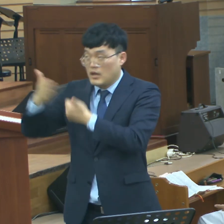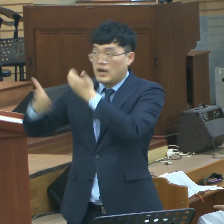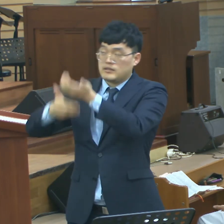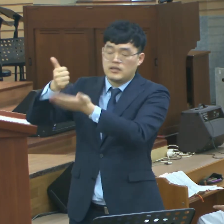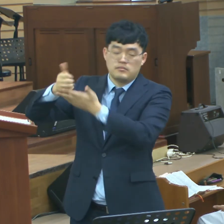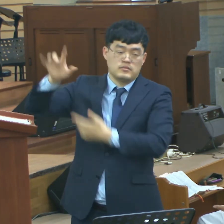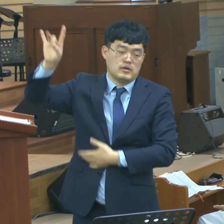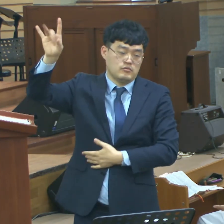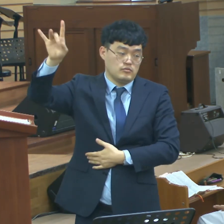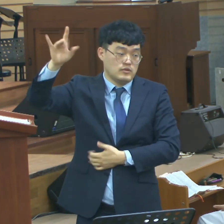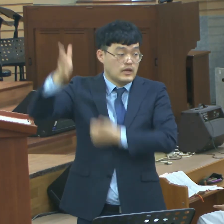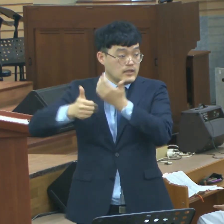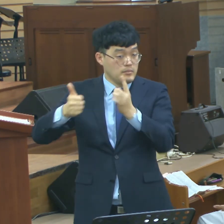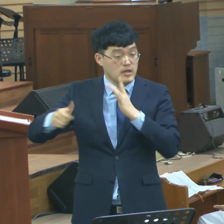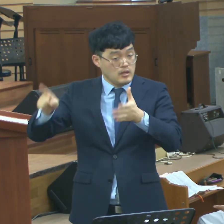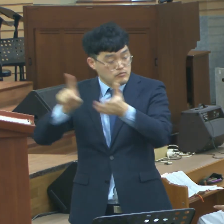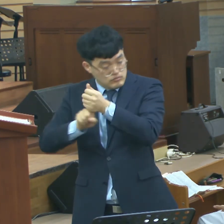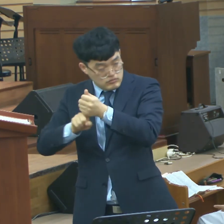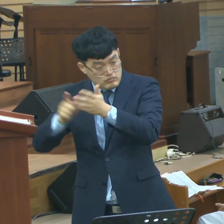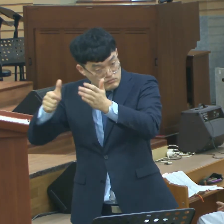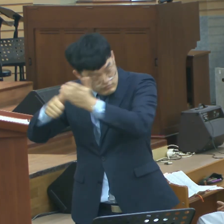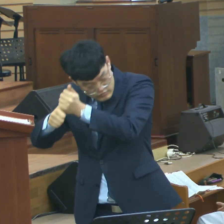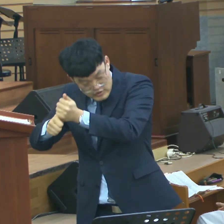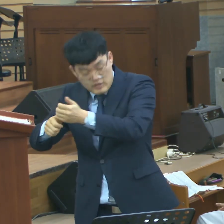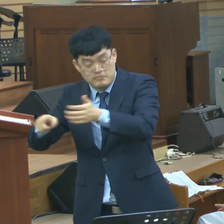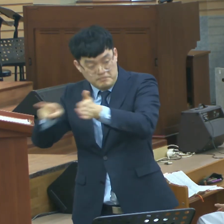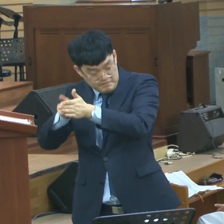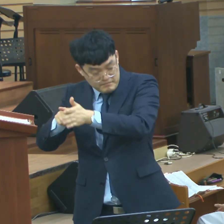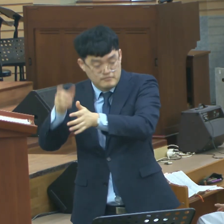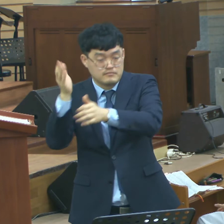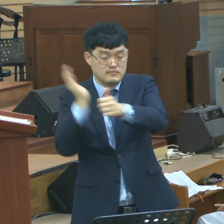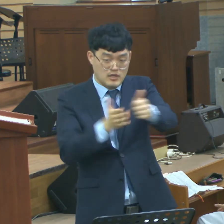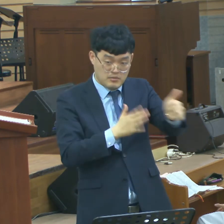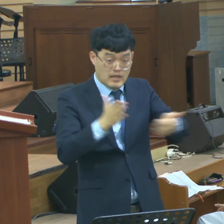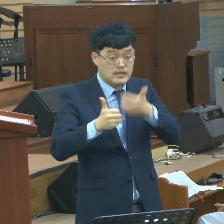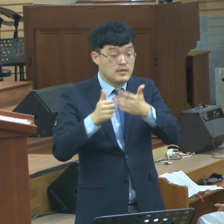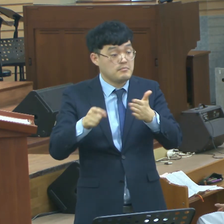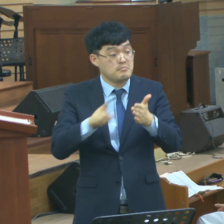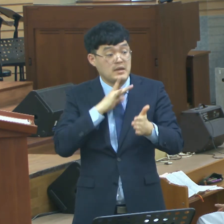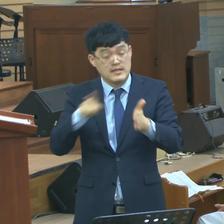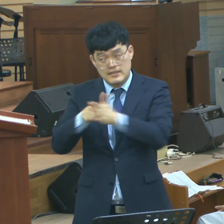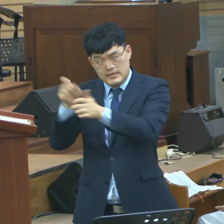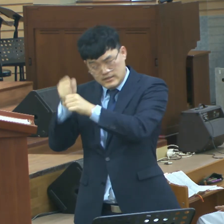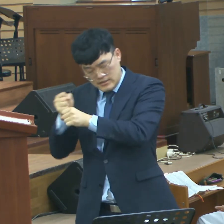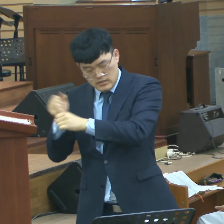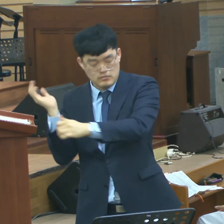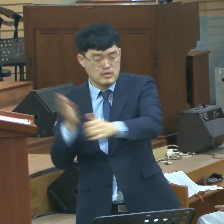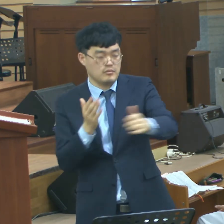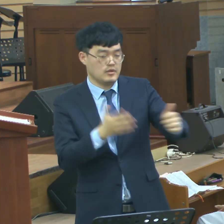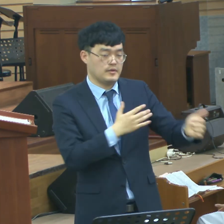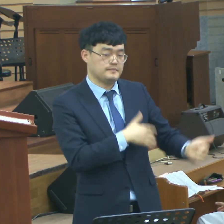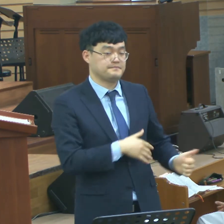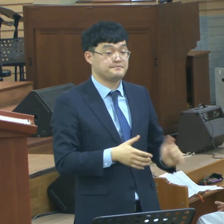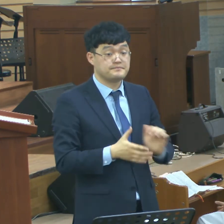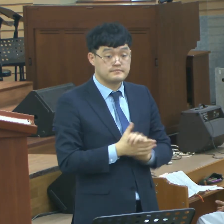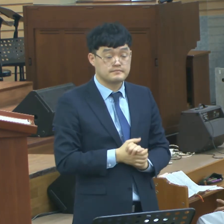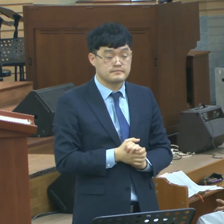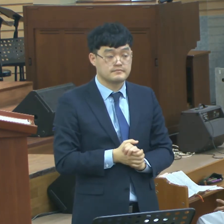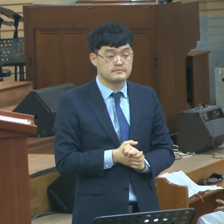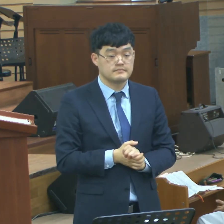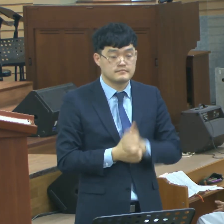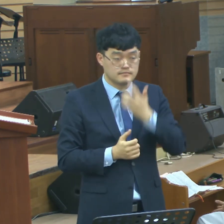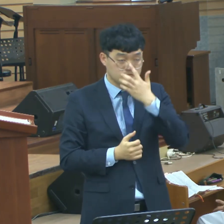없어요. 하나님만 잡으시기를 바랍니다. 하나님만 의지하시기를 바랍니다. 하나님은 논리로